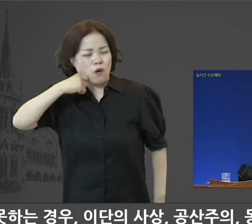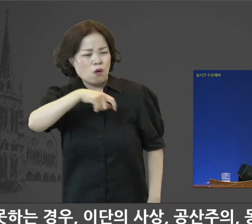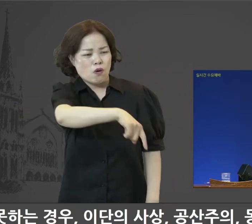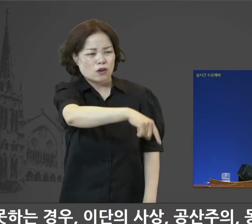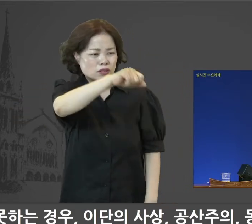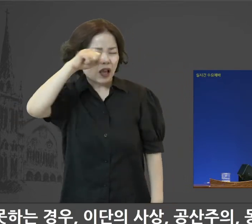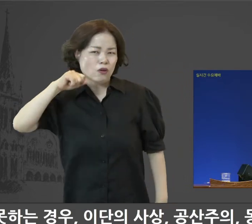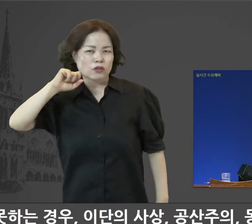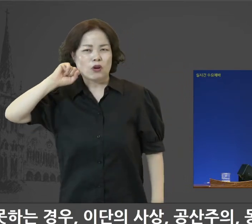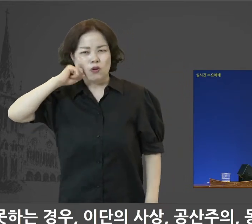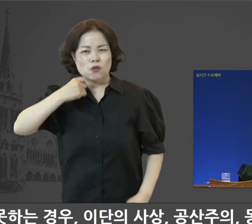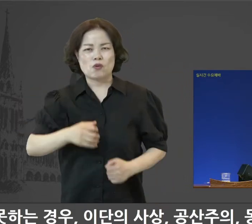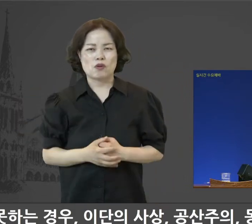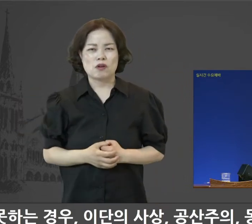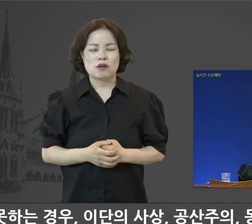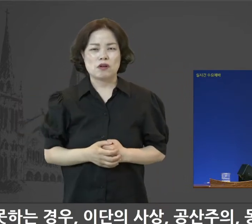것이죠.